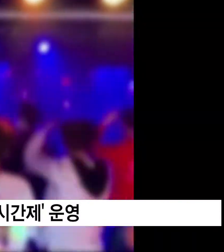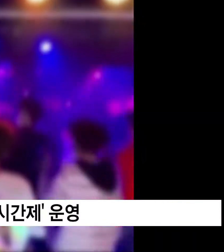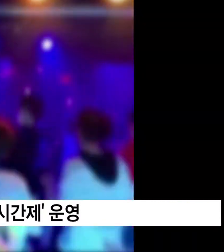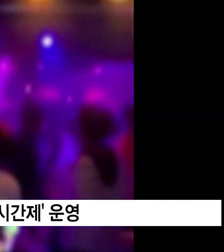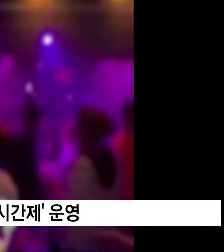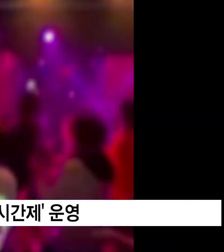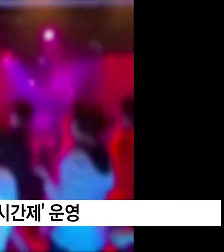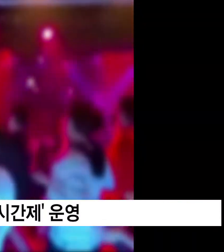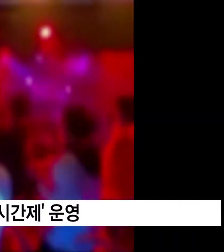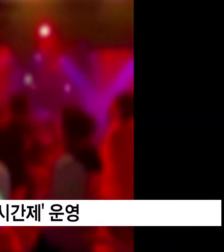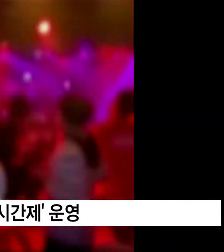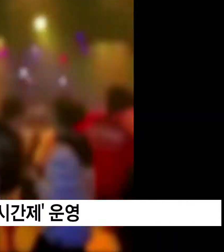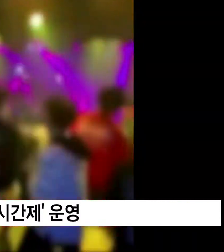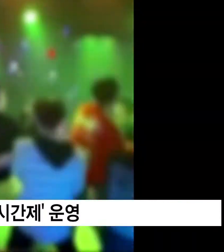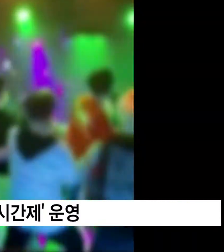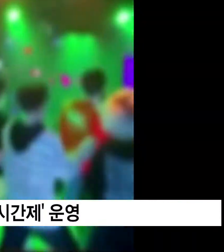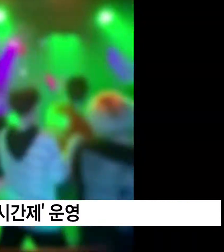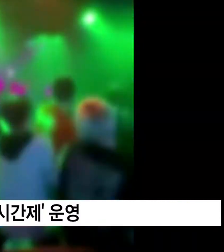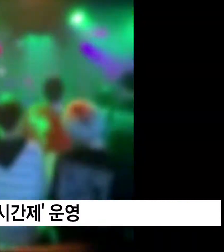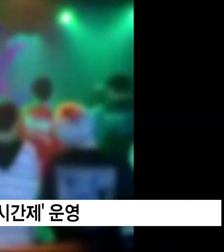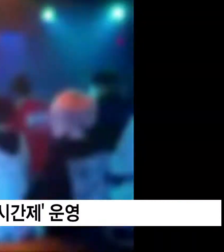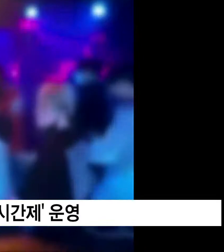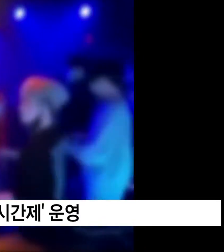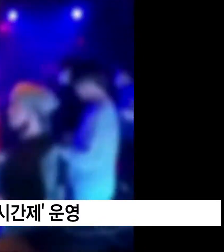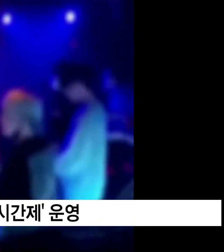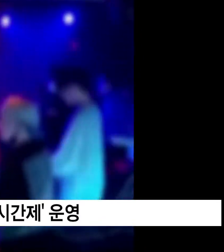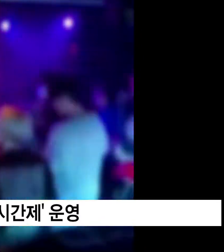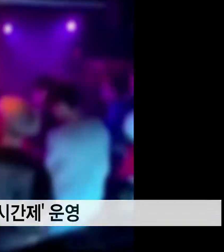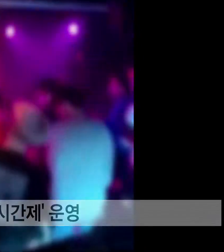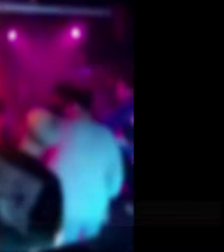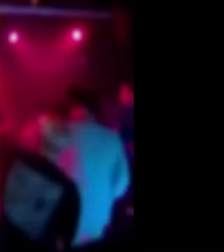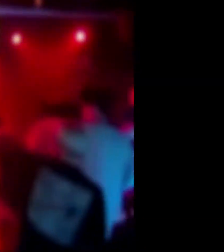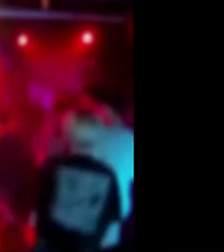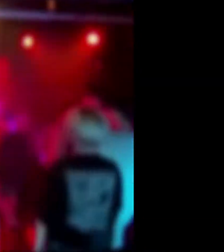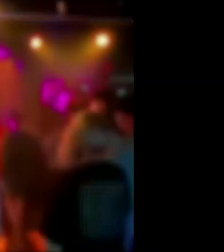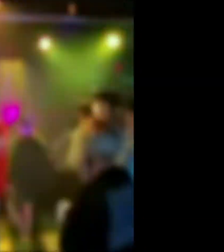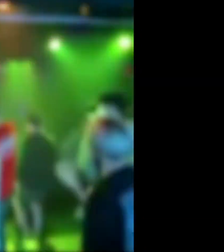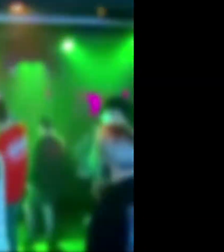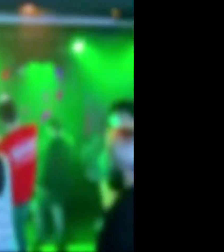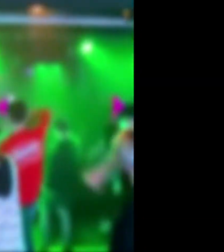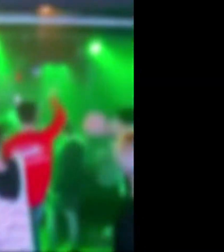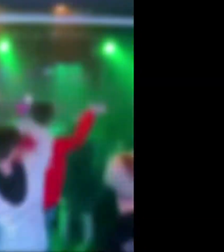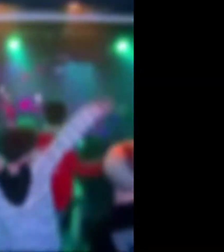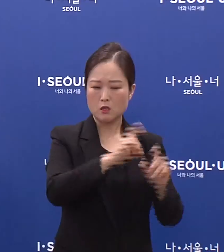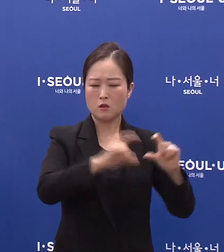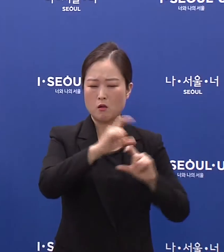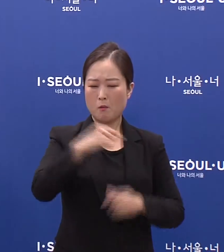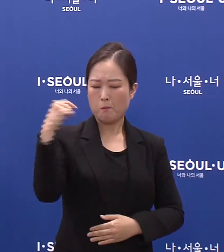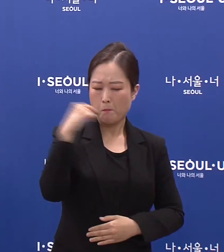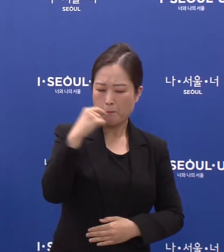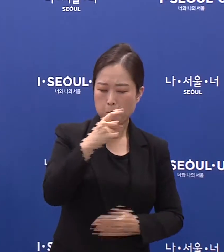휴식시간제는 1시간 춤을 추면 10분 동안 쉬면서 환기나 방역 조치를 하는 겁니다.